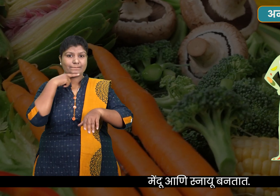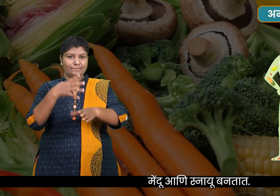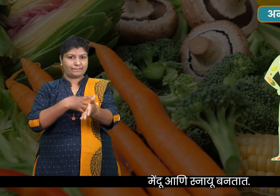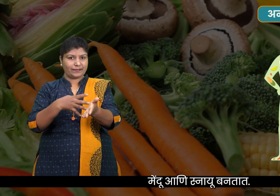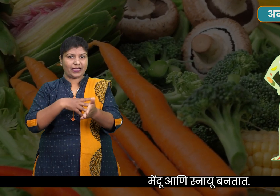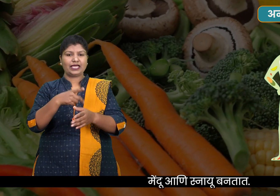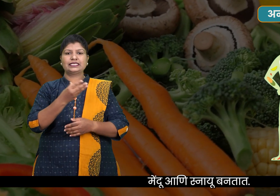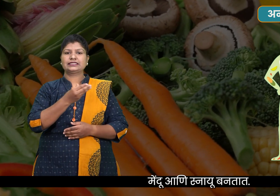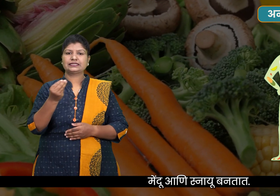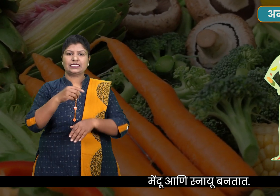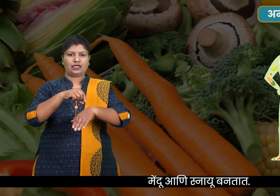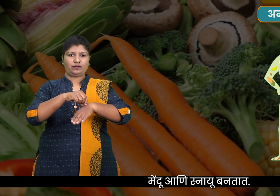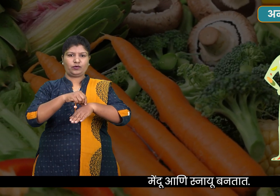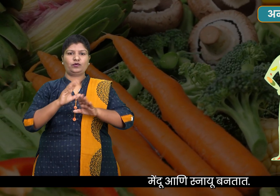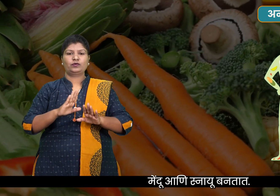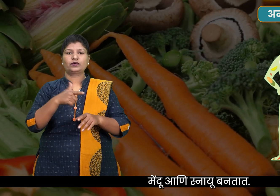मेंदू आणि स्नायू बनवतात.